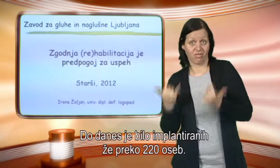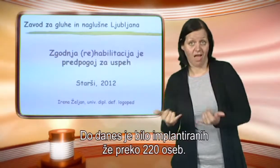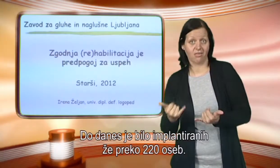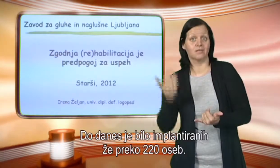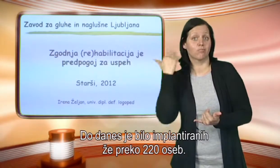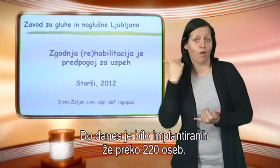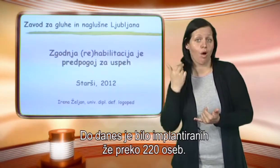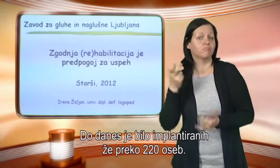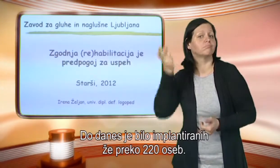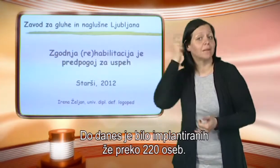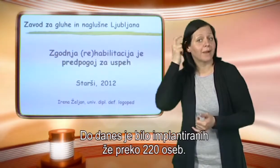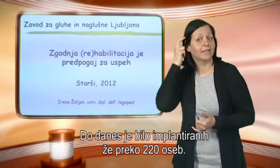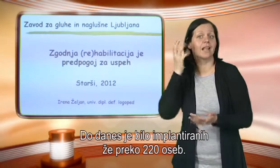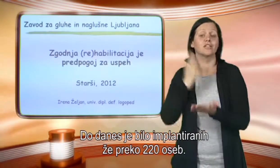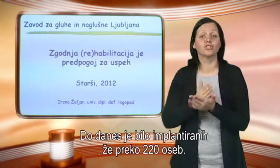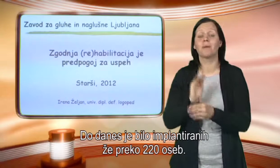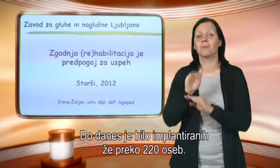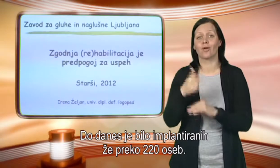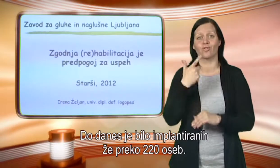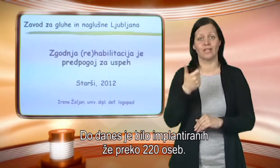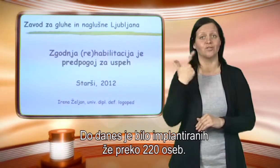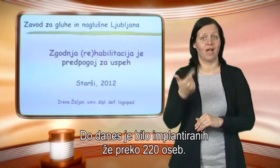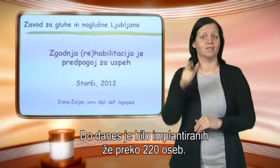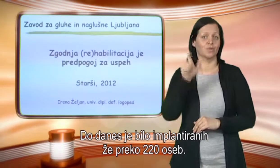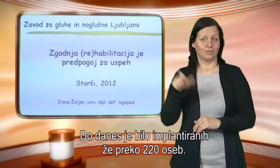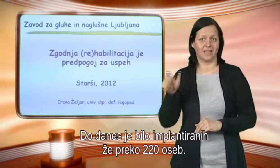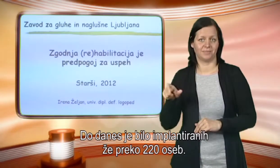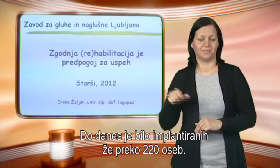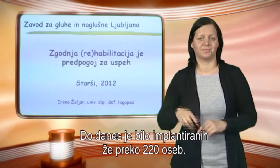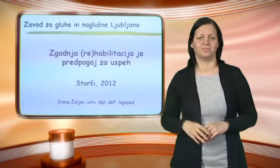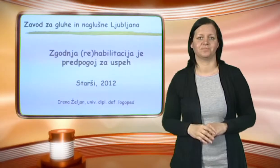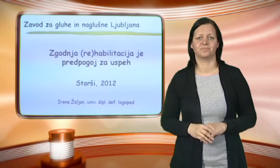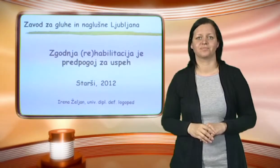Do danes je bilo implantiranih že preko 220 oseb.